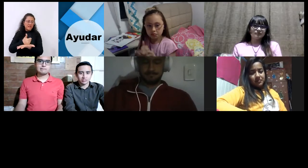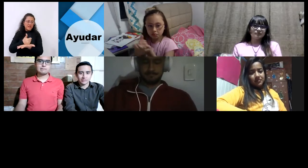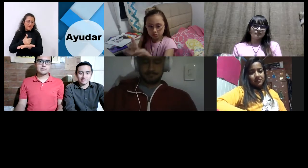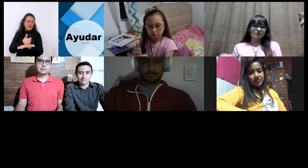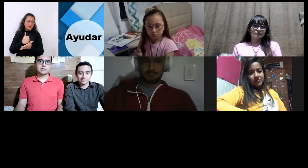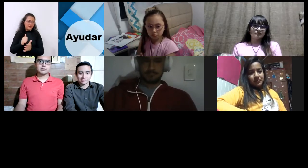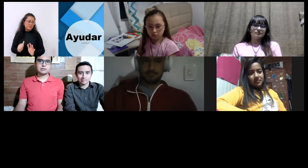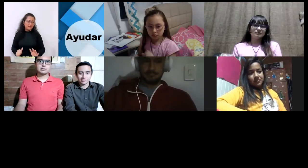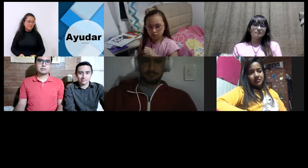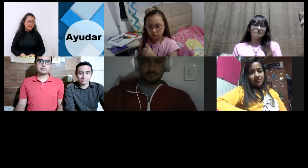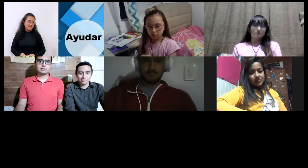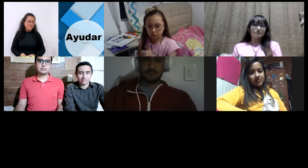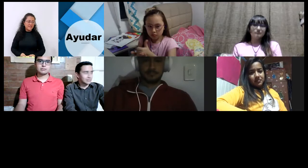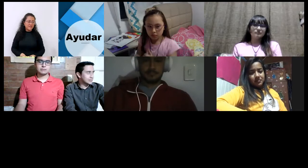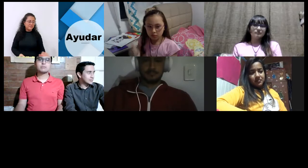diferente mano. ¿Cierto?